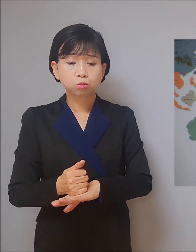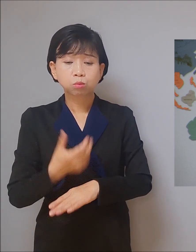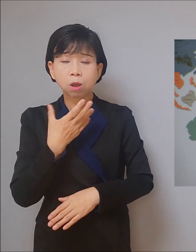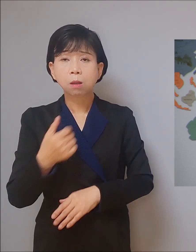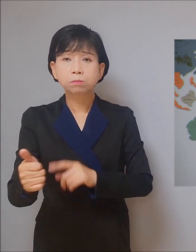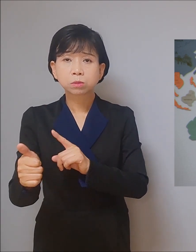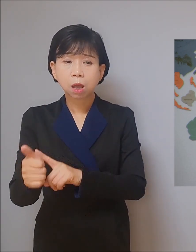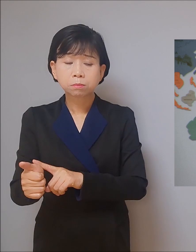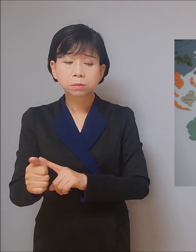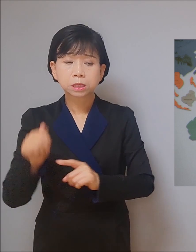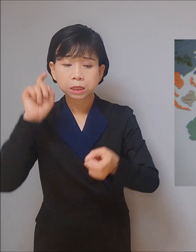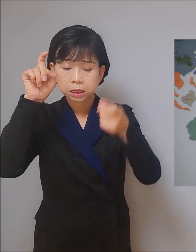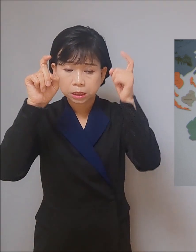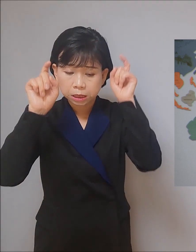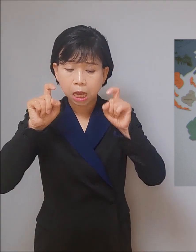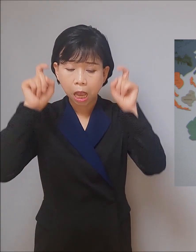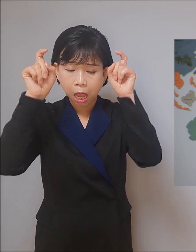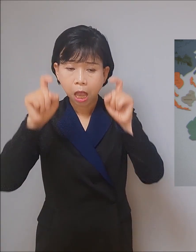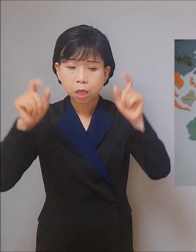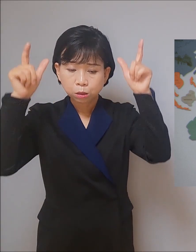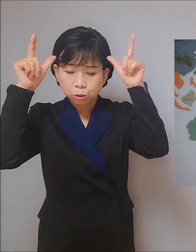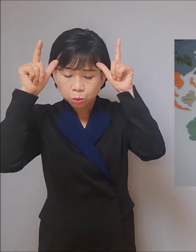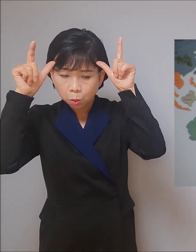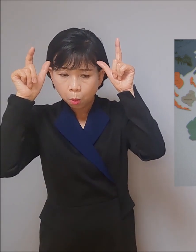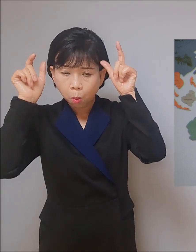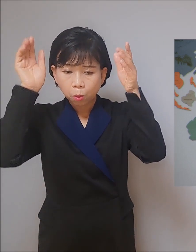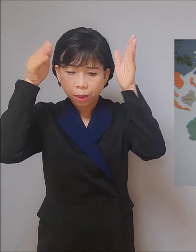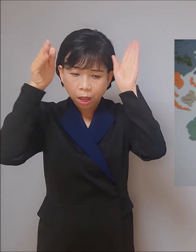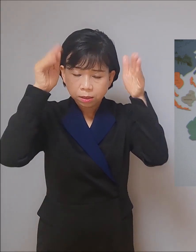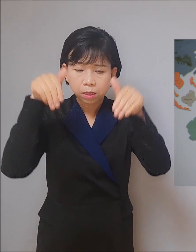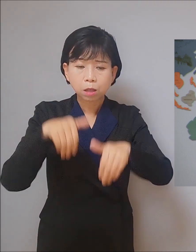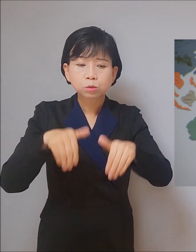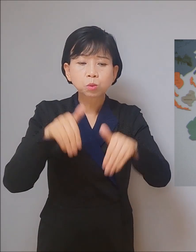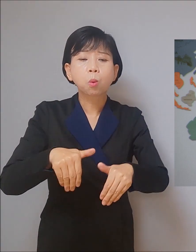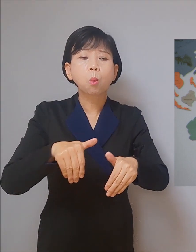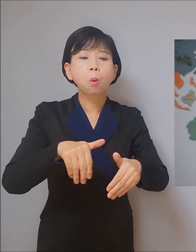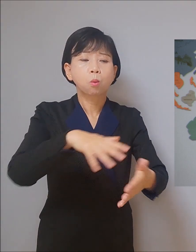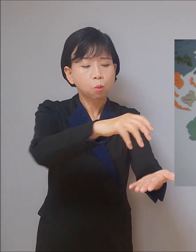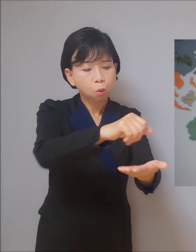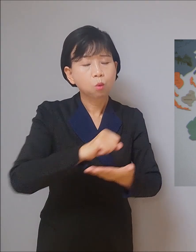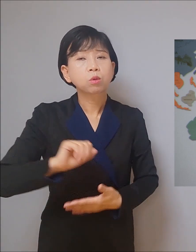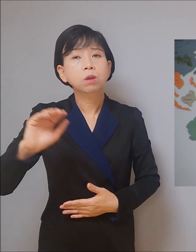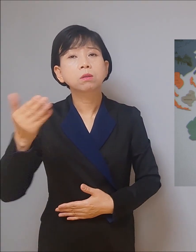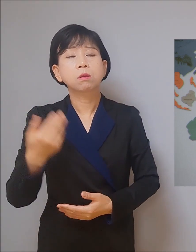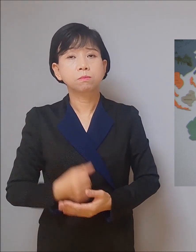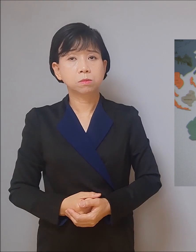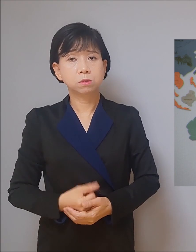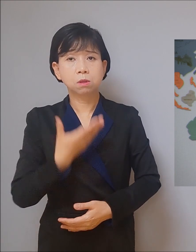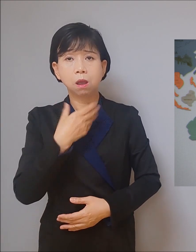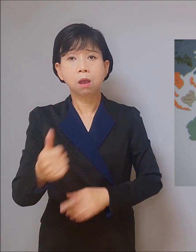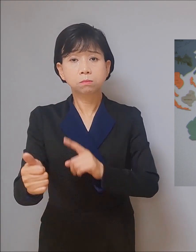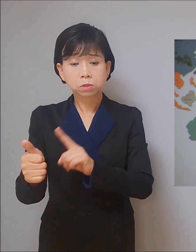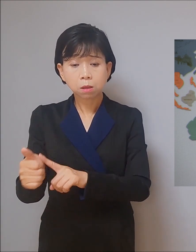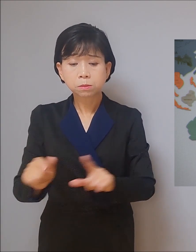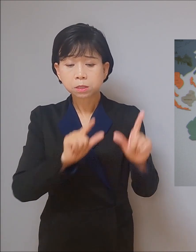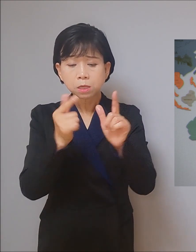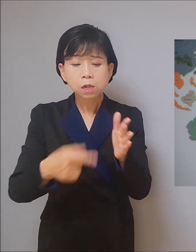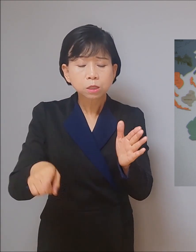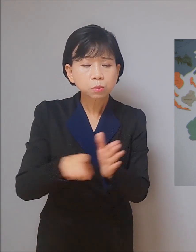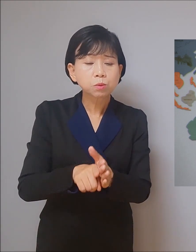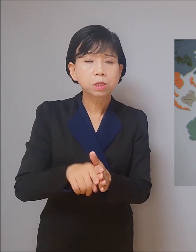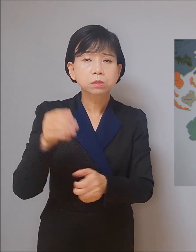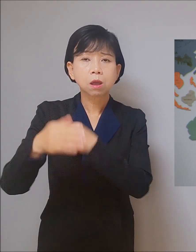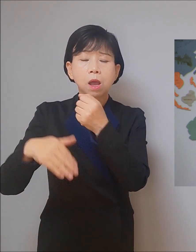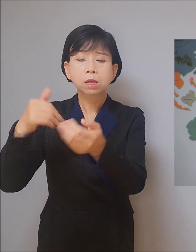소와 노비와 나귀와 낙타를 받게 됩니다. 그럼 정리해 볼까요? 아브라함은 살기 위해 하나님이